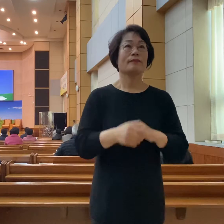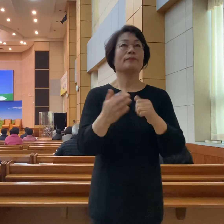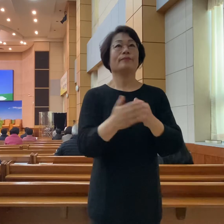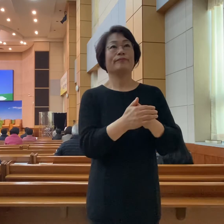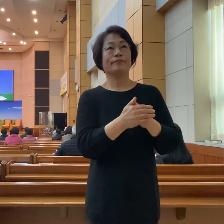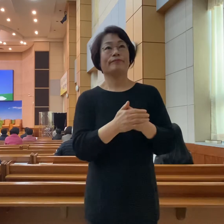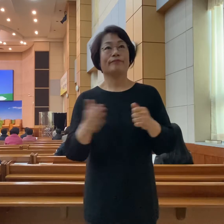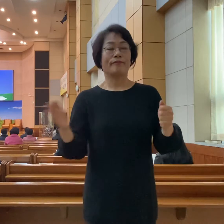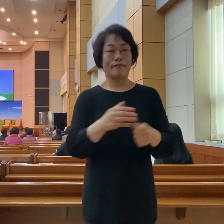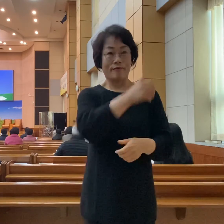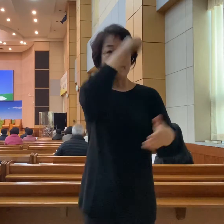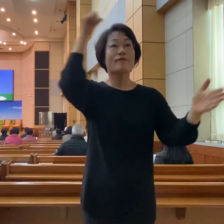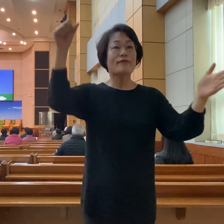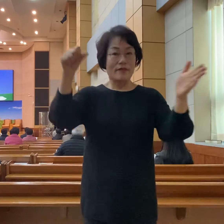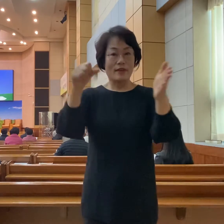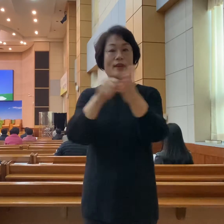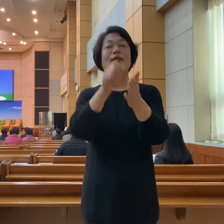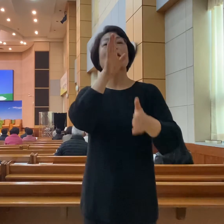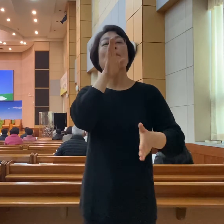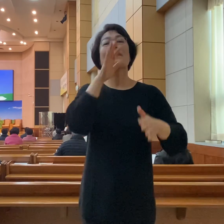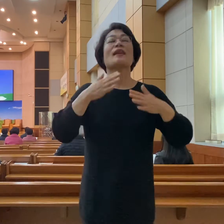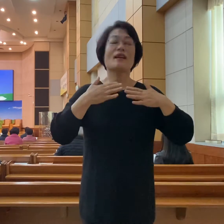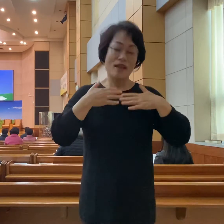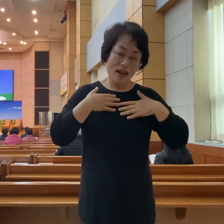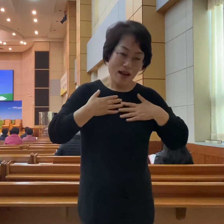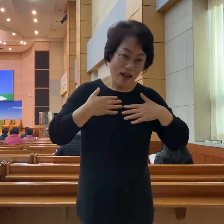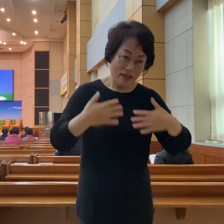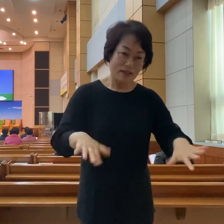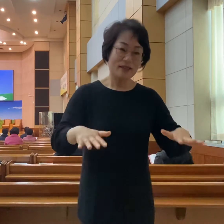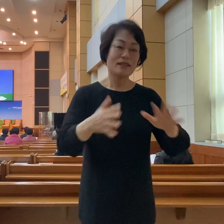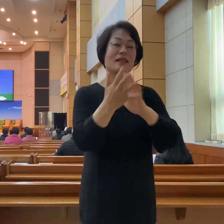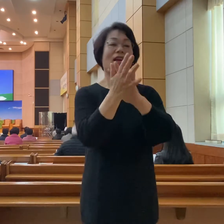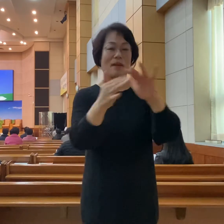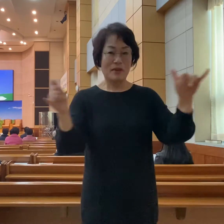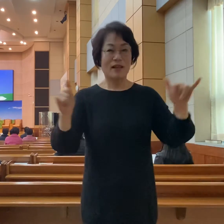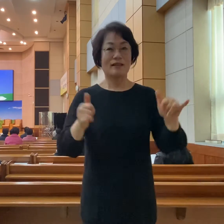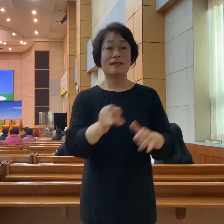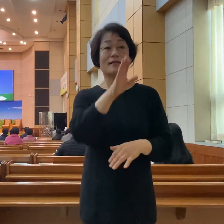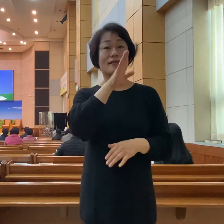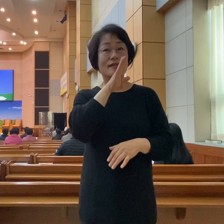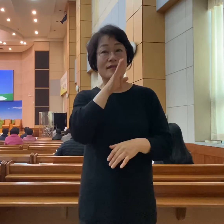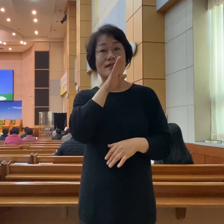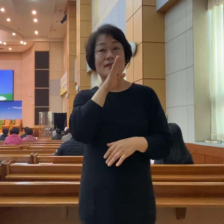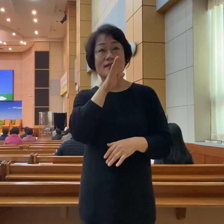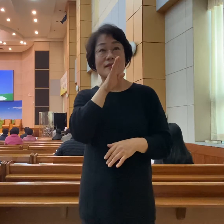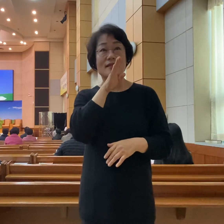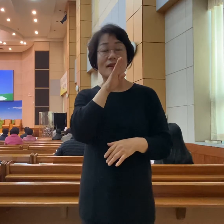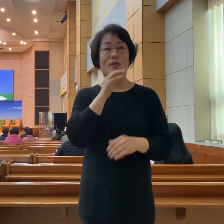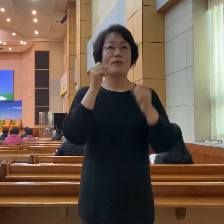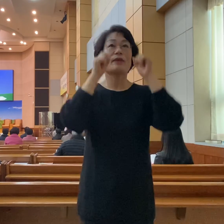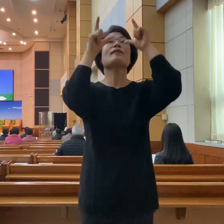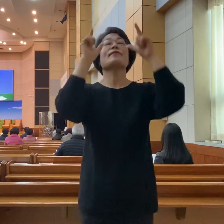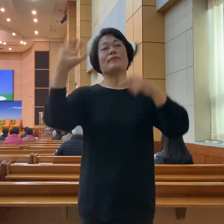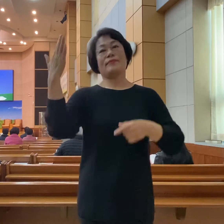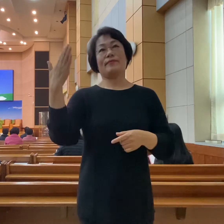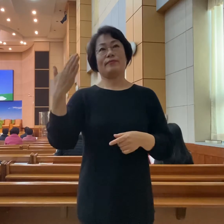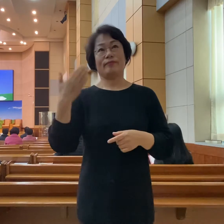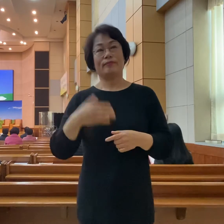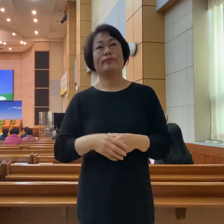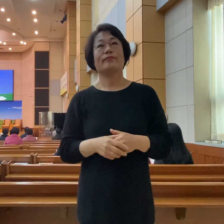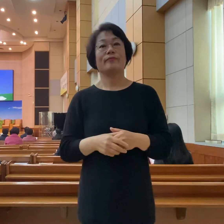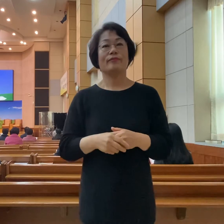그래서 인생이 참 연약한 존재라는 것을 실제적으로 이제 깨달아야 되는